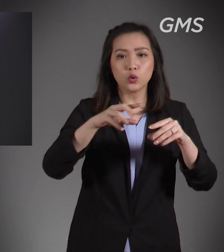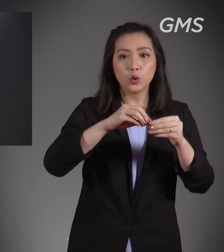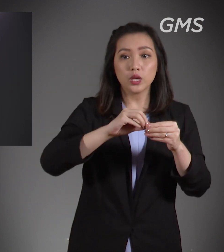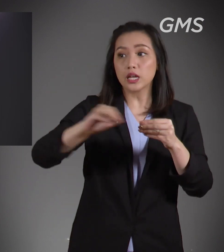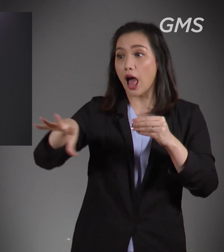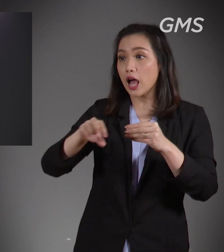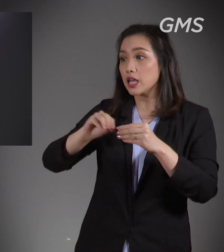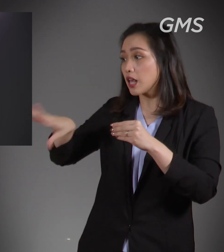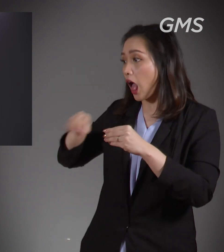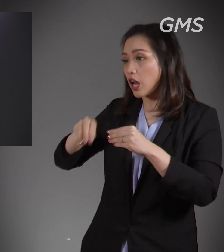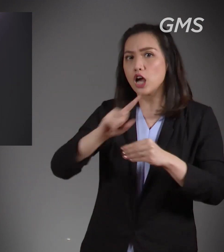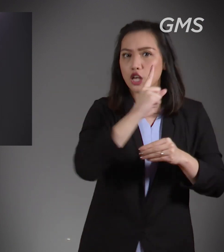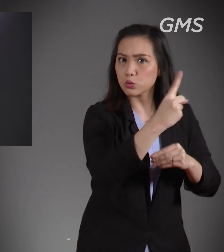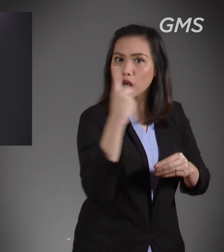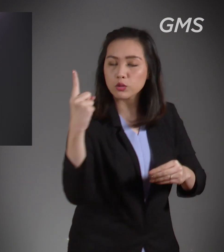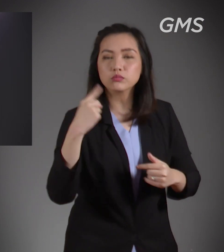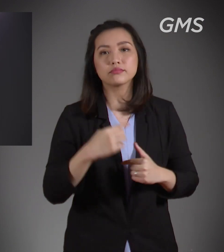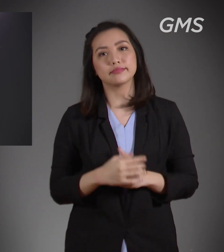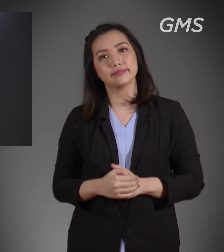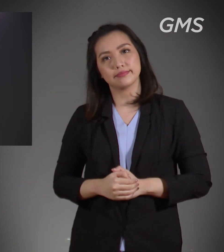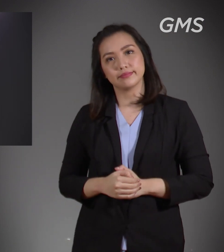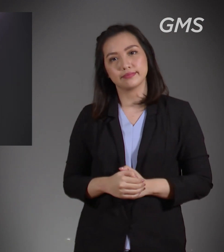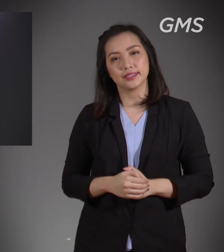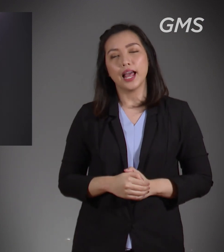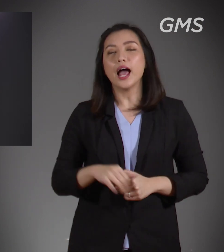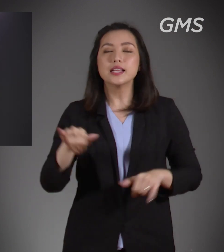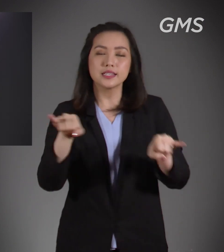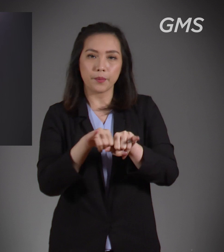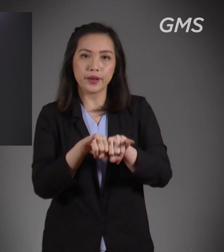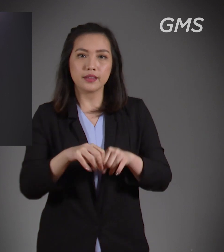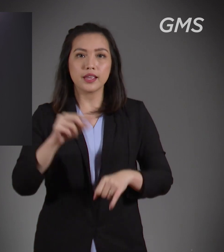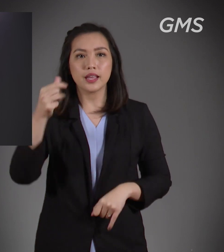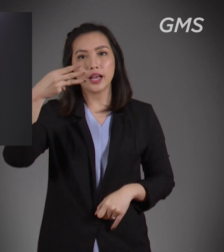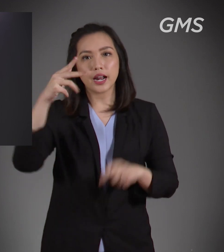Yaitu ketika dia merasa dirinya bisa. Ini tidak sama dengan,